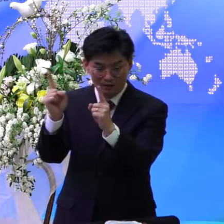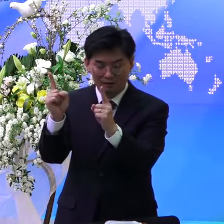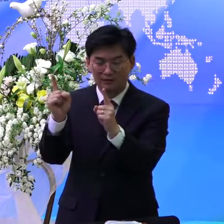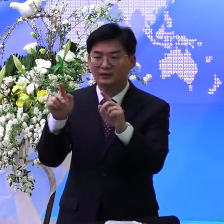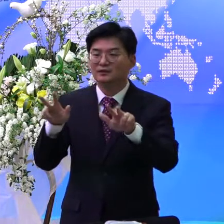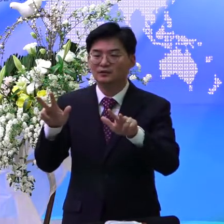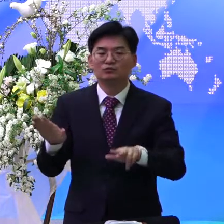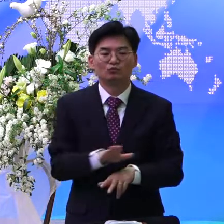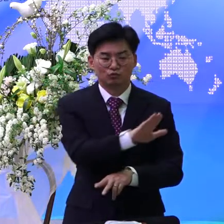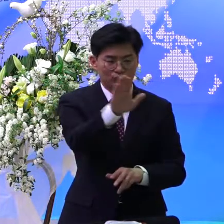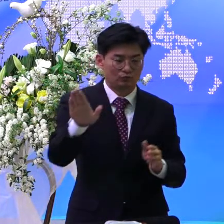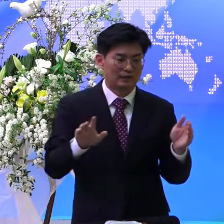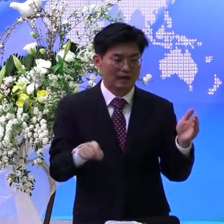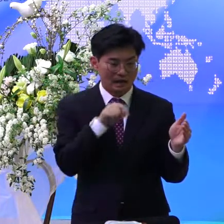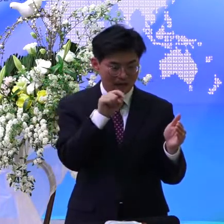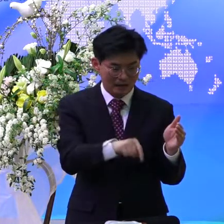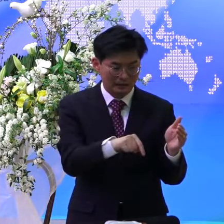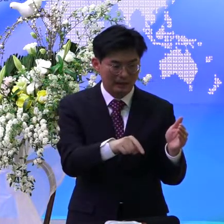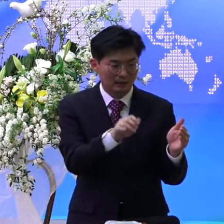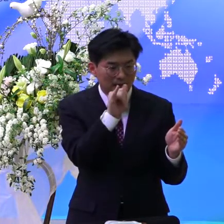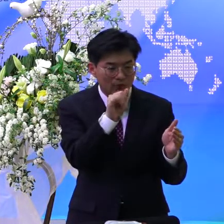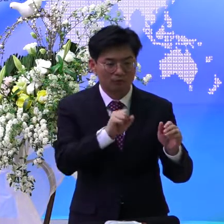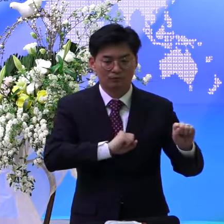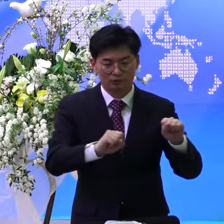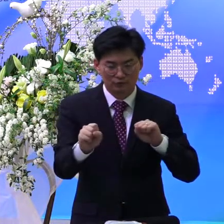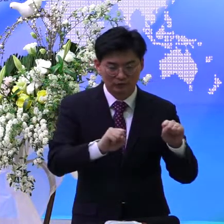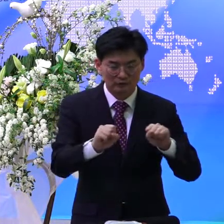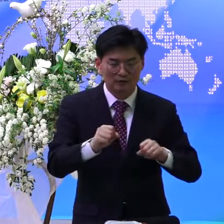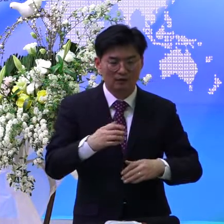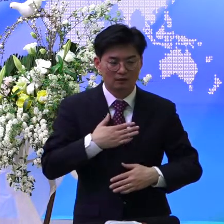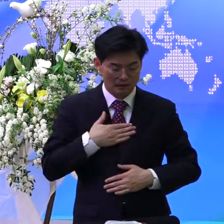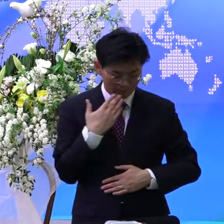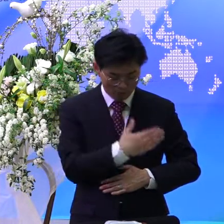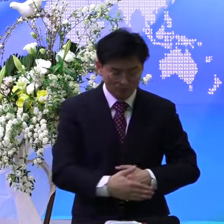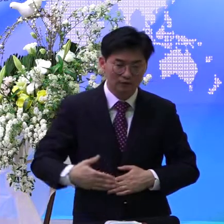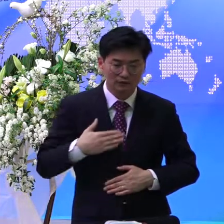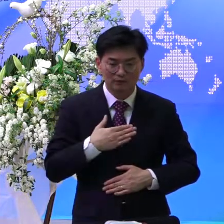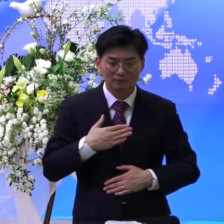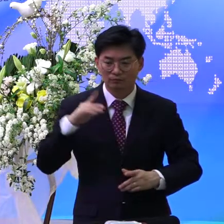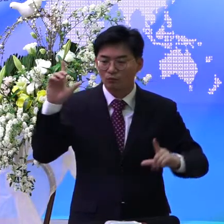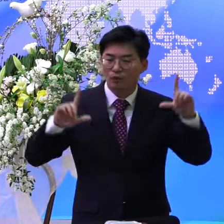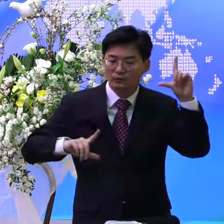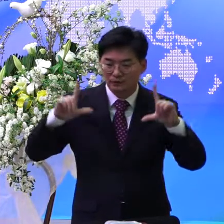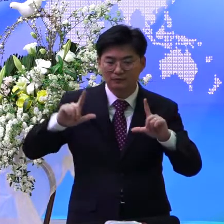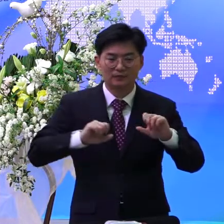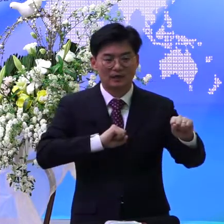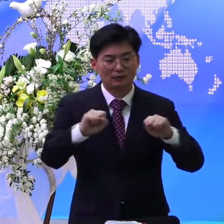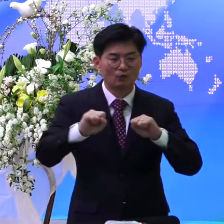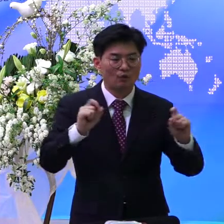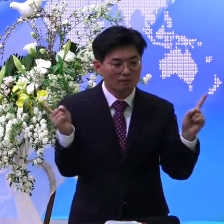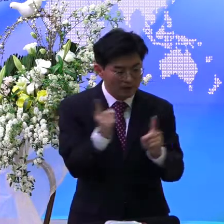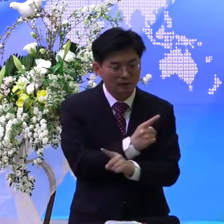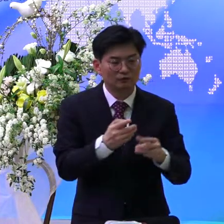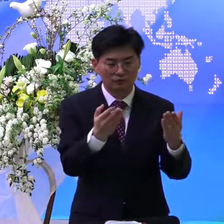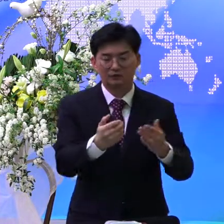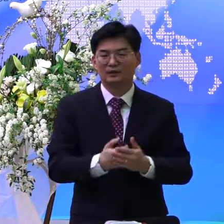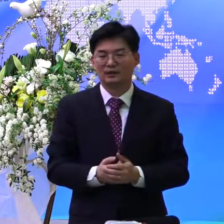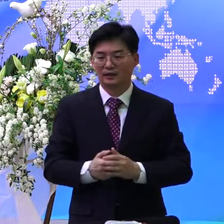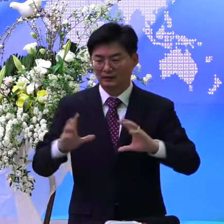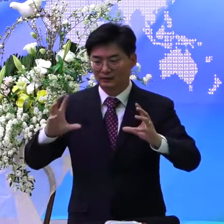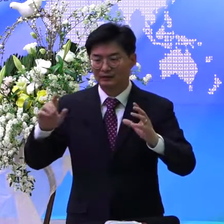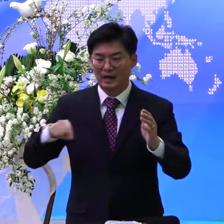안에서 역사하고 계십니다. 죄와 사망의 권세를 이기며 살게 하시고 세상 속에서